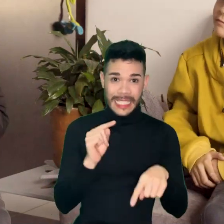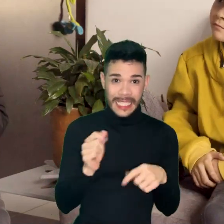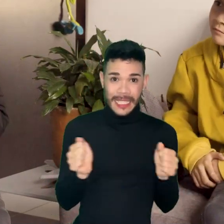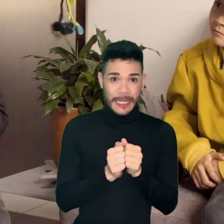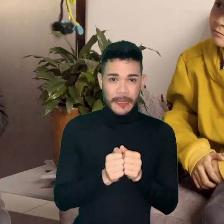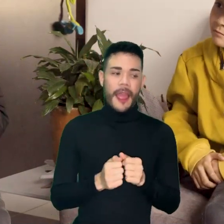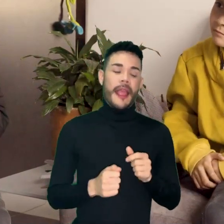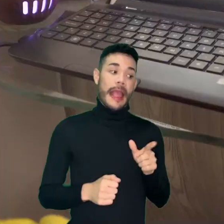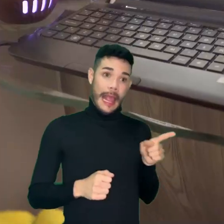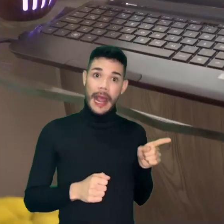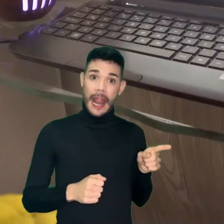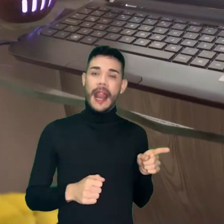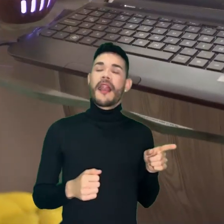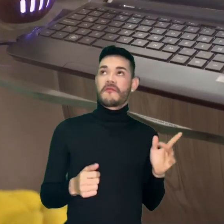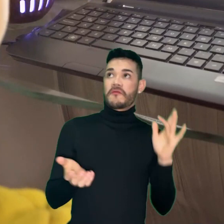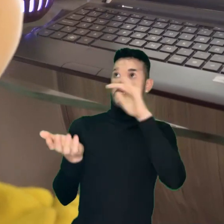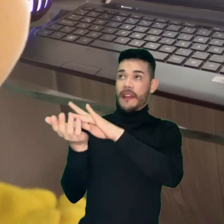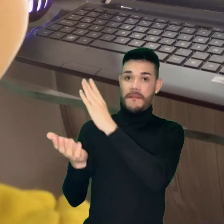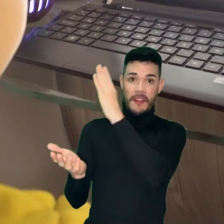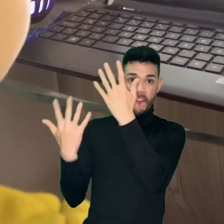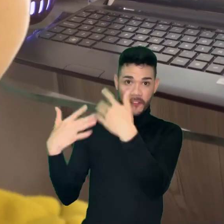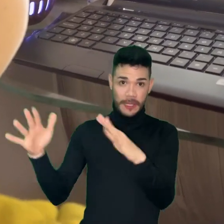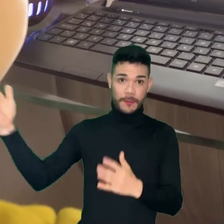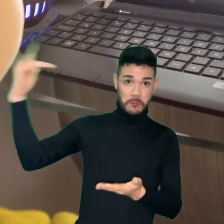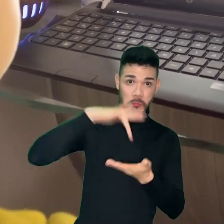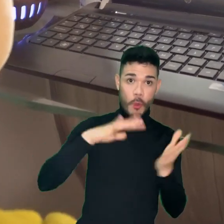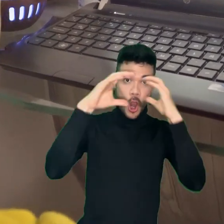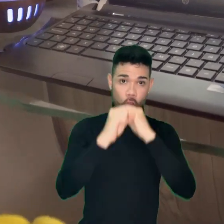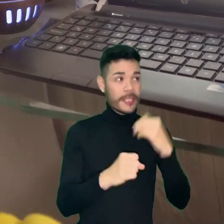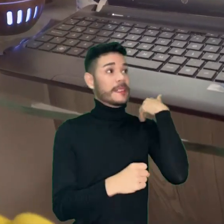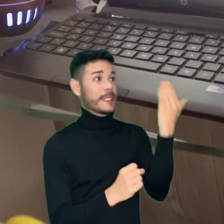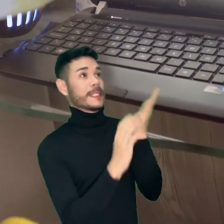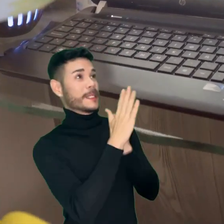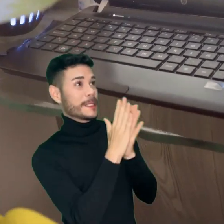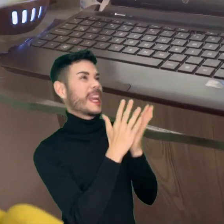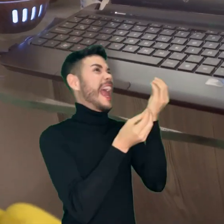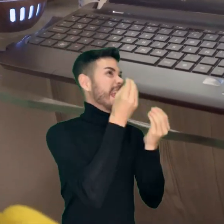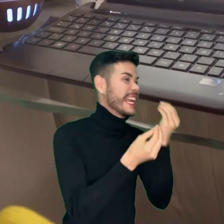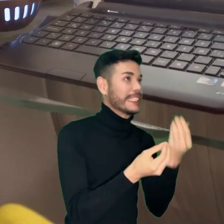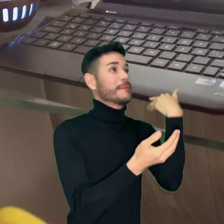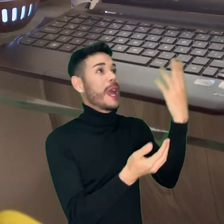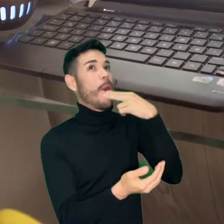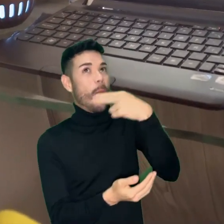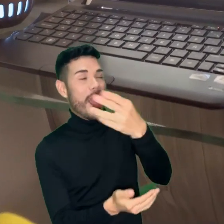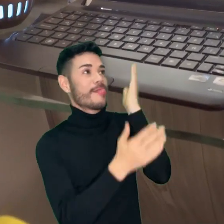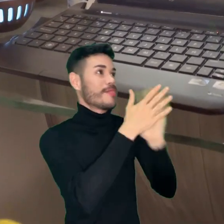puedo acompañarlos, él llega la noche, me cuenta qué fue lo que hizo, cuál era el cuento. Si de